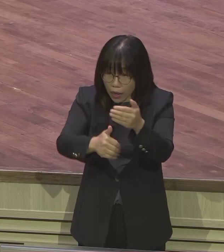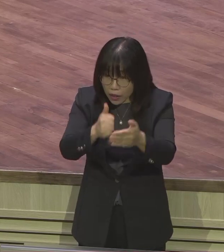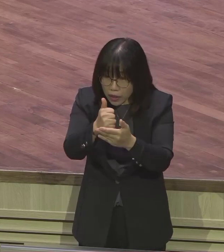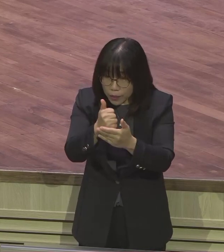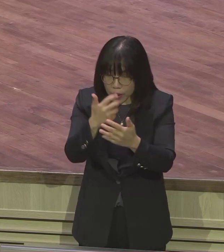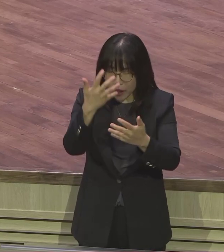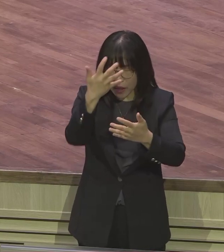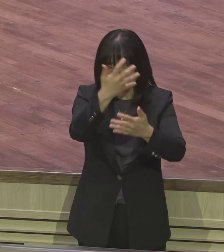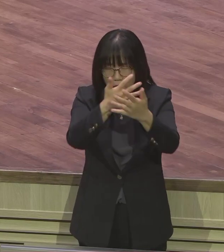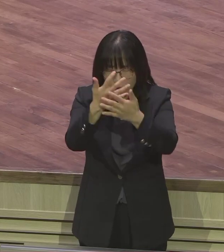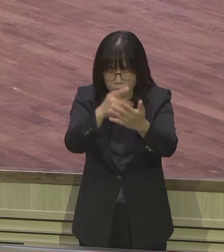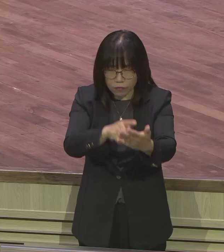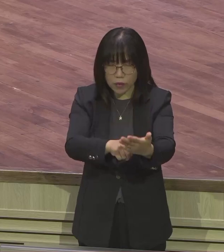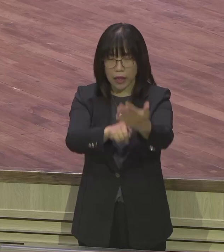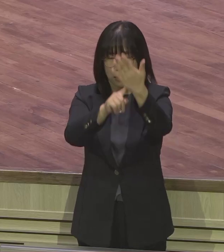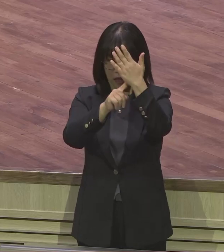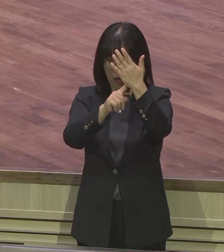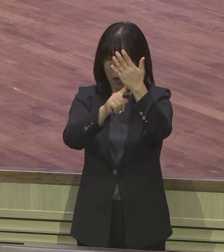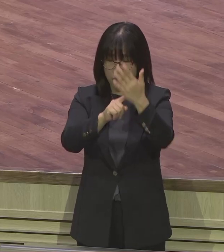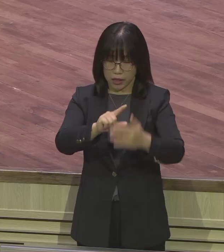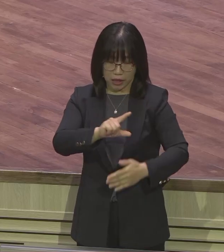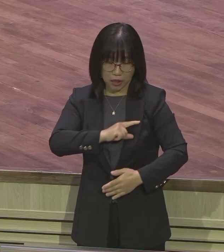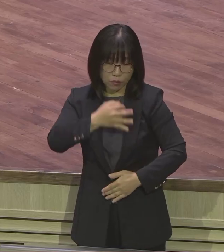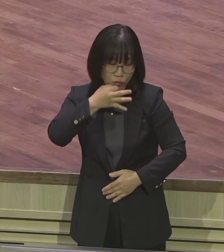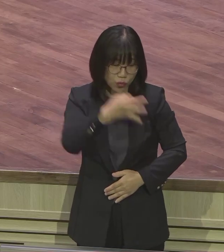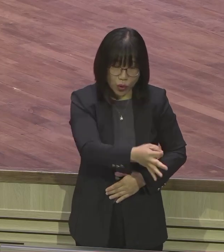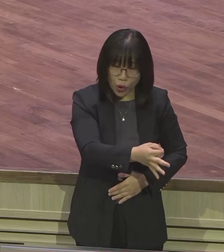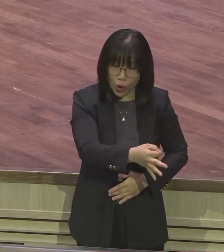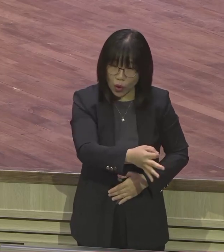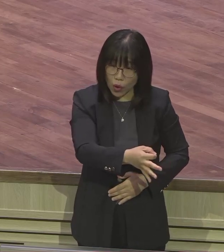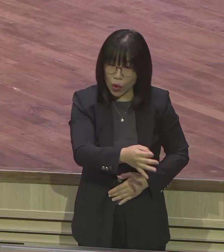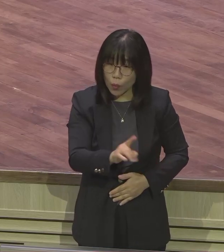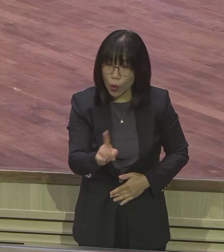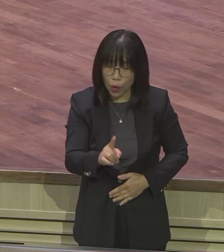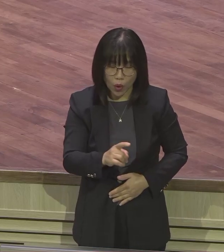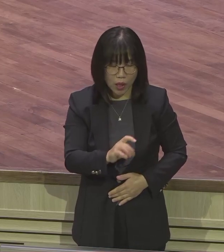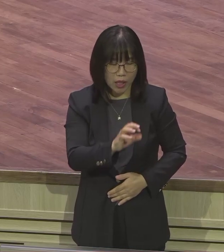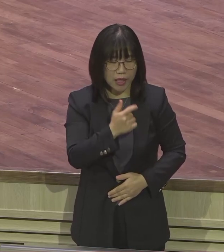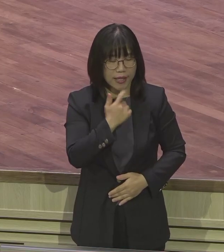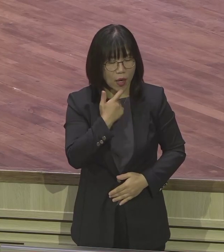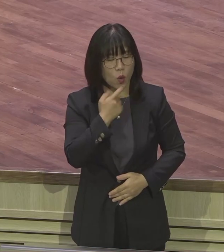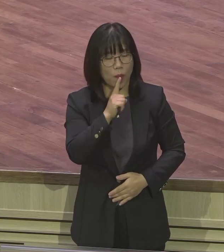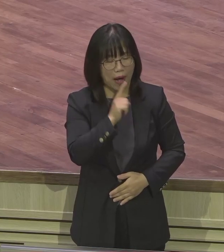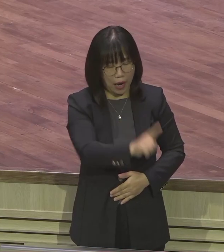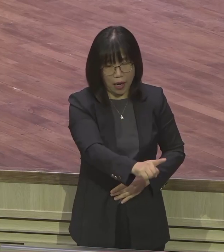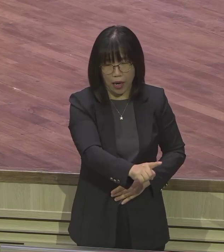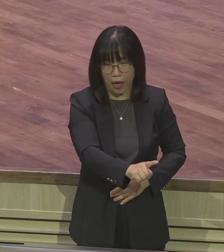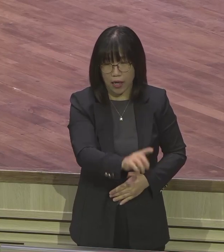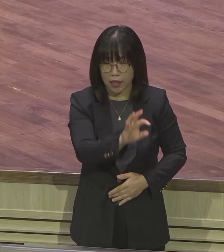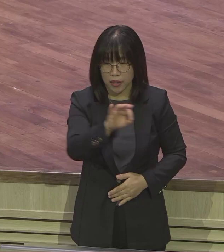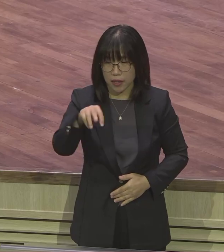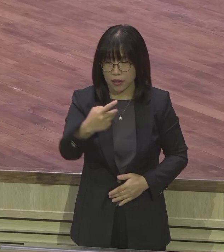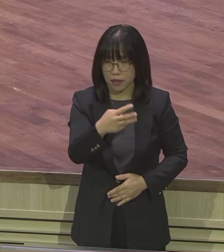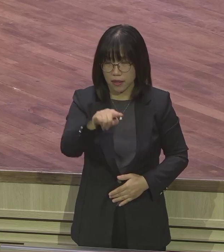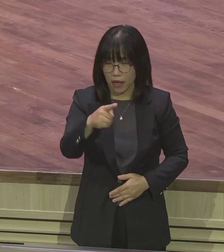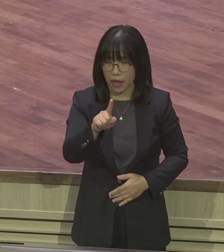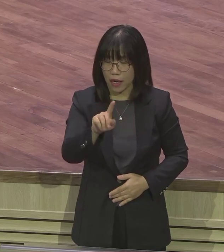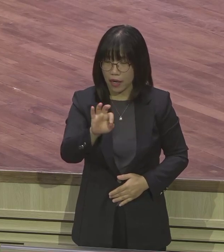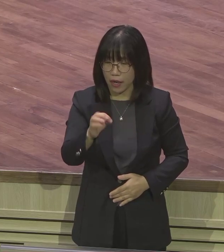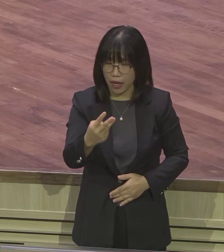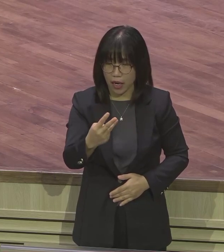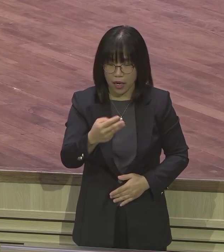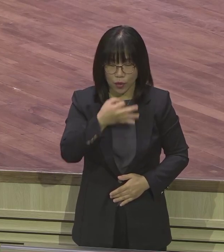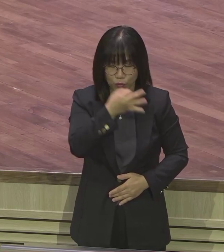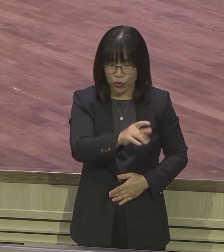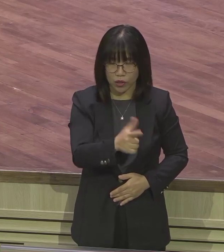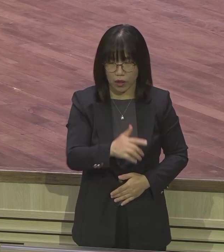부르시는 호칭은 이스라엘이 아니요, 이스라엘이라고 이름 지어주놓고 이스라엘 안 부릅니다. 야곱아 야곱아 이렇게 불러요. 왜